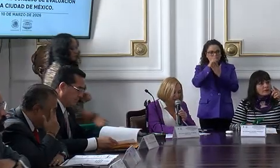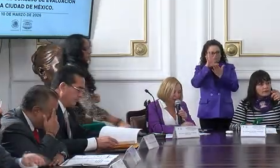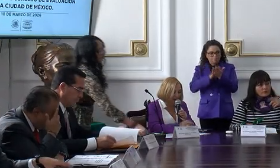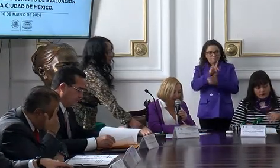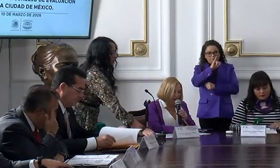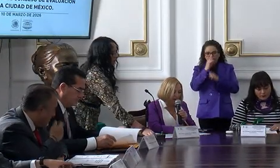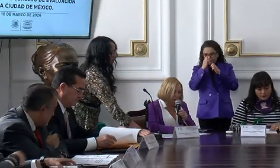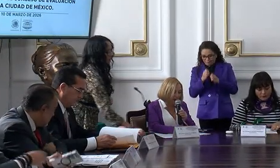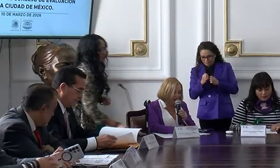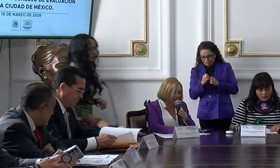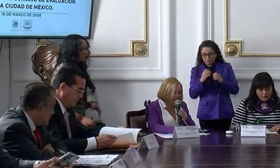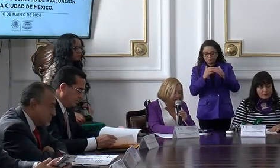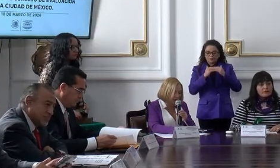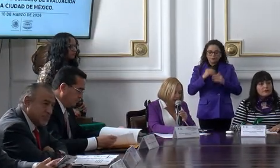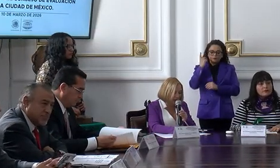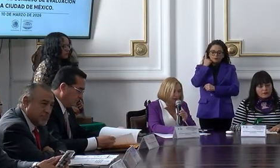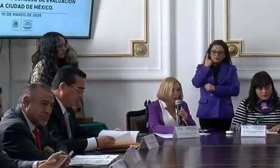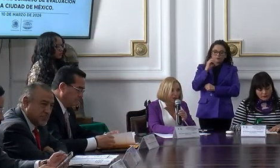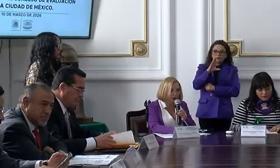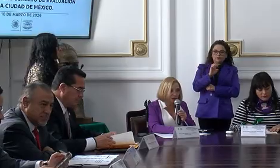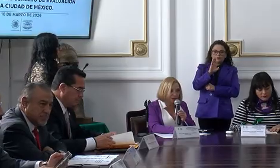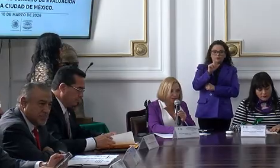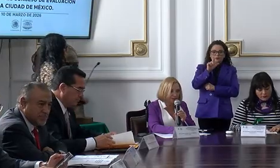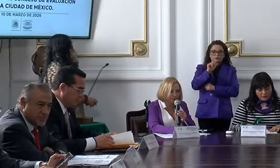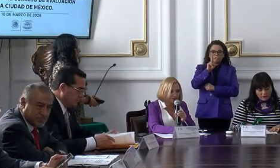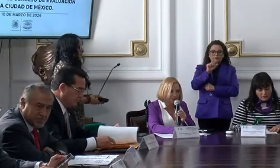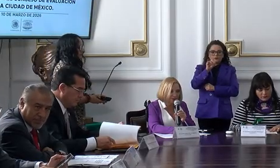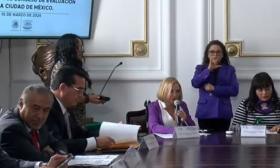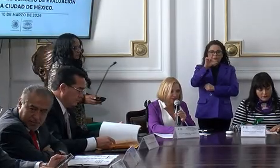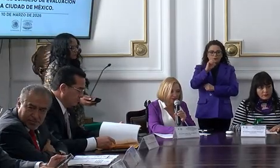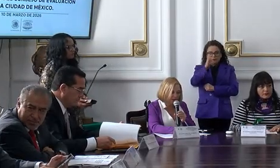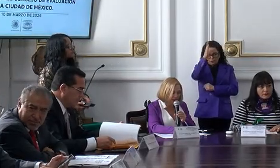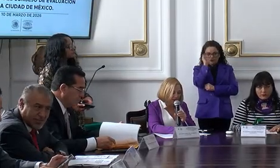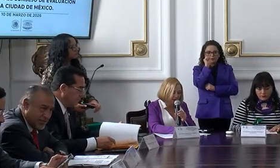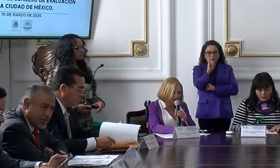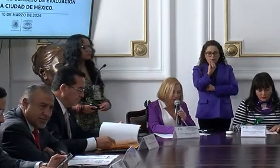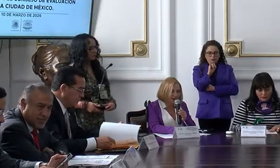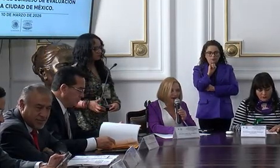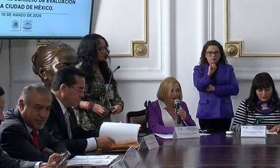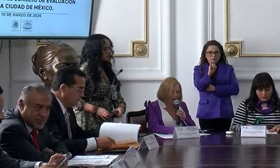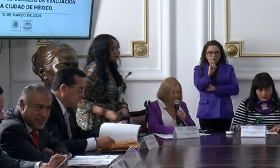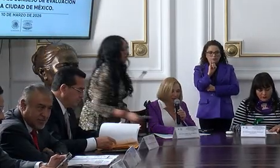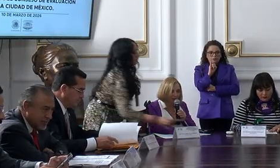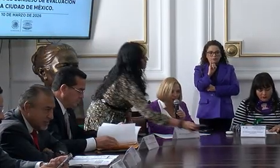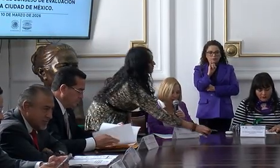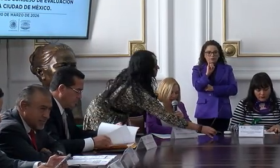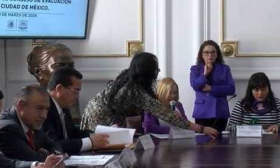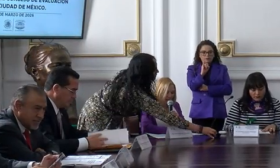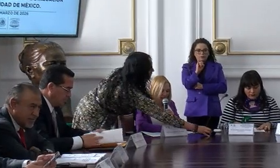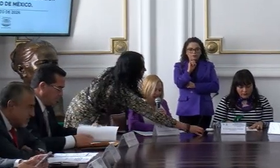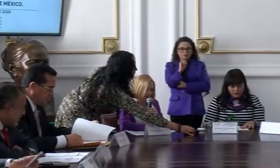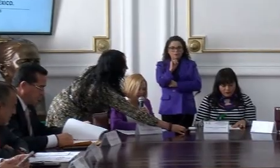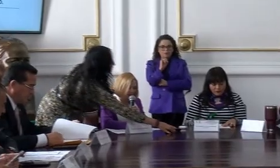asistencia, diputada. Diputada Cecilio Vadillo Obregón. Cecilia Vadillo, a favor. Y también a favor, y se